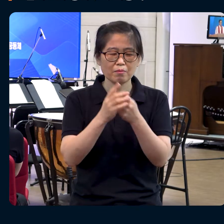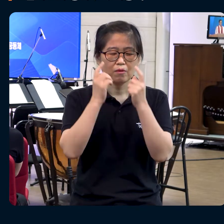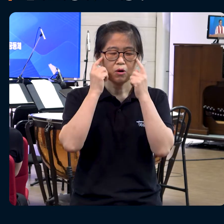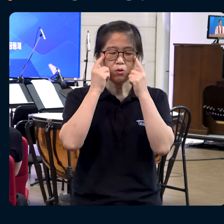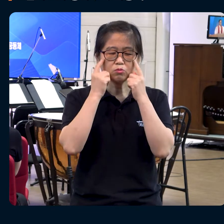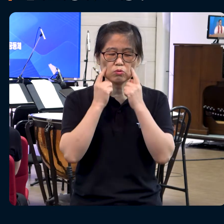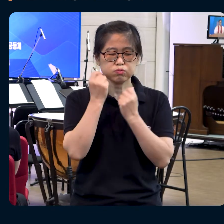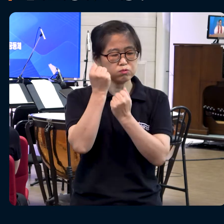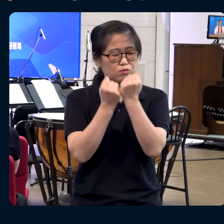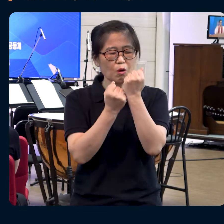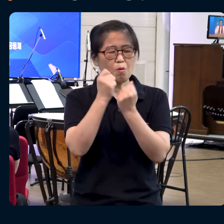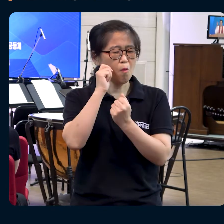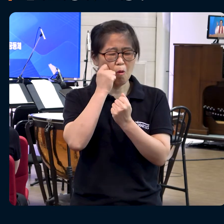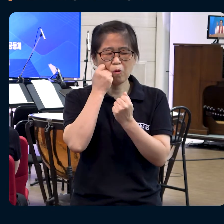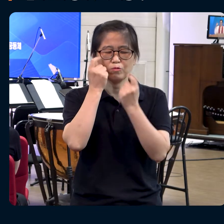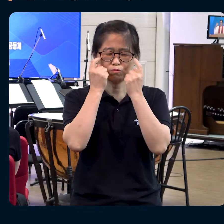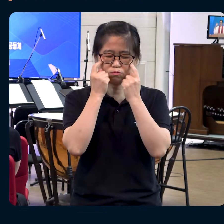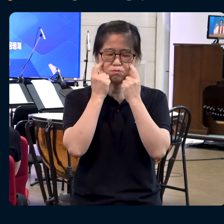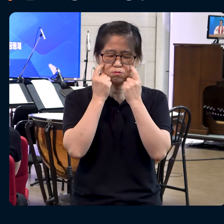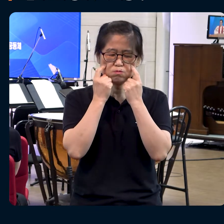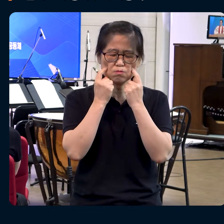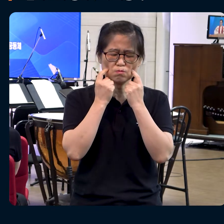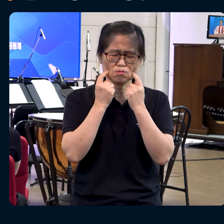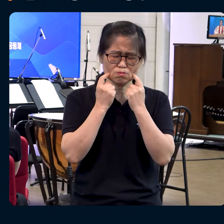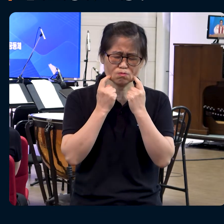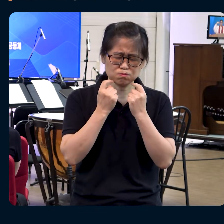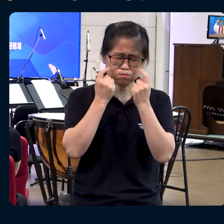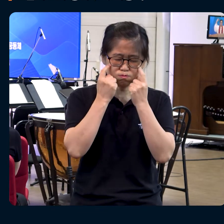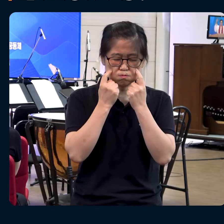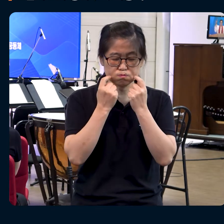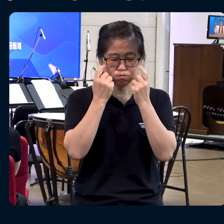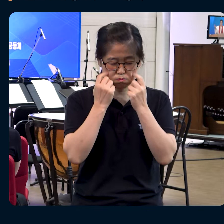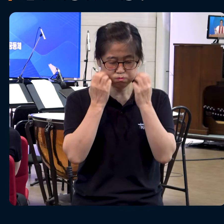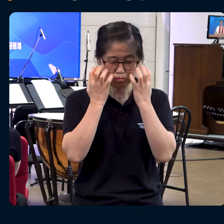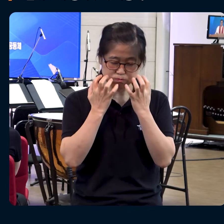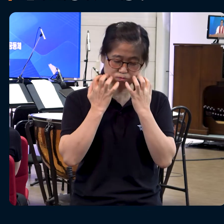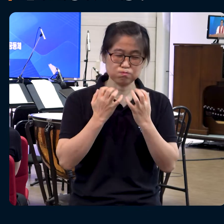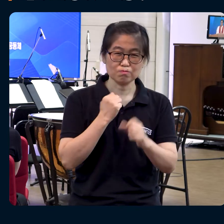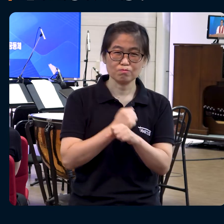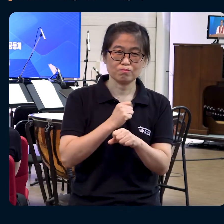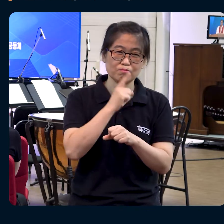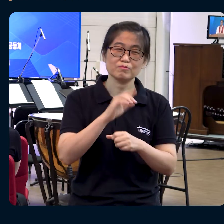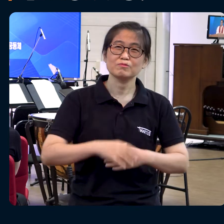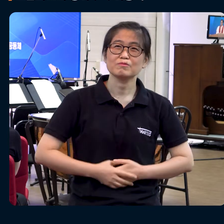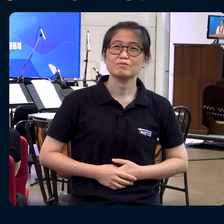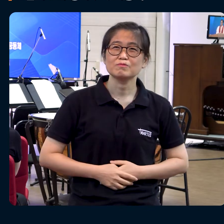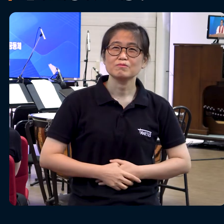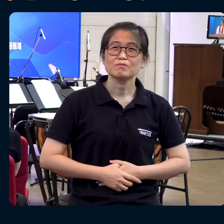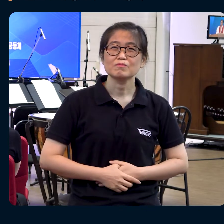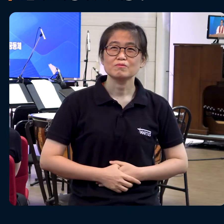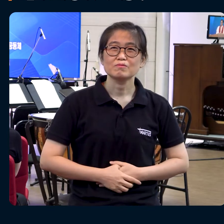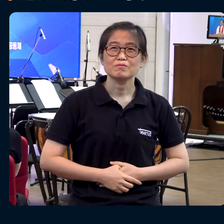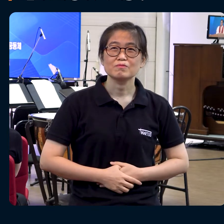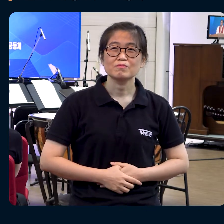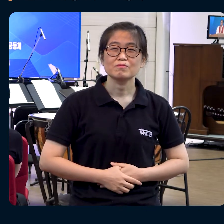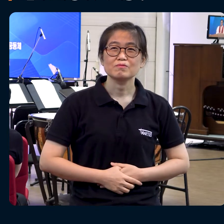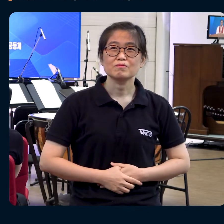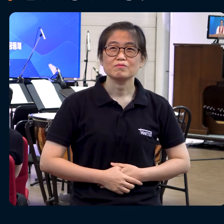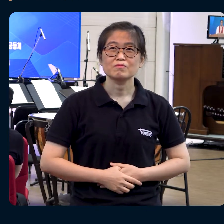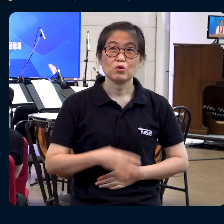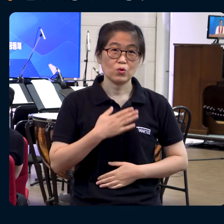사실 꼭 그것이 아니라 그냥 설명할 수 없이 그 생각, 그 마음이 터치하니까 눈물이 쏟아지더라는 거예요.